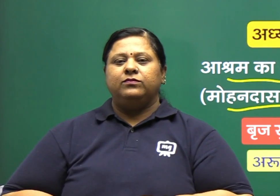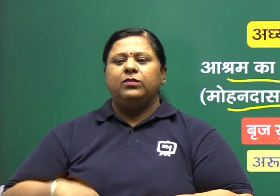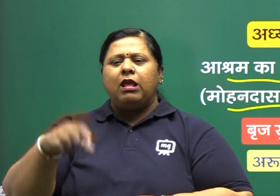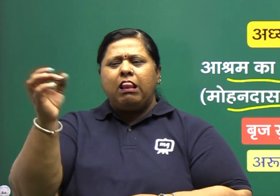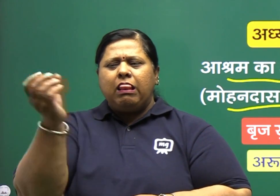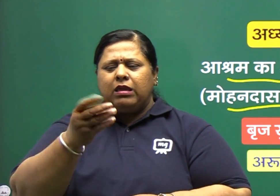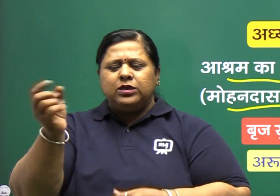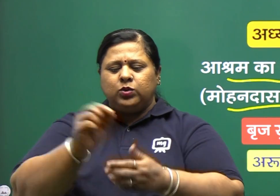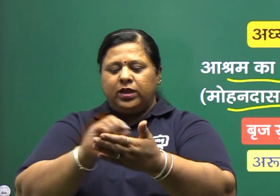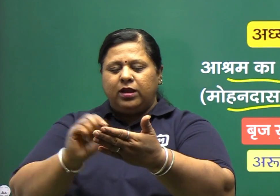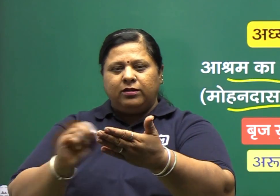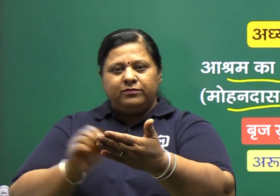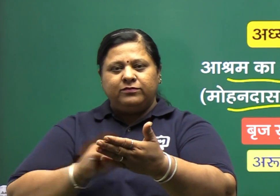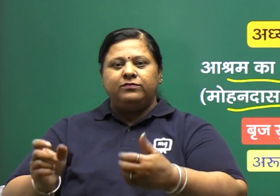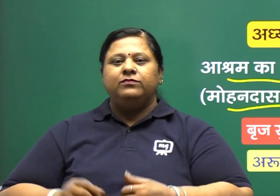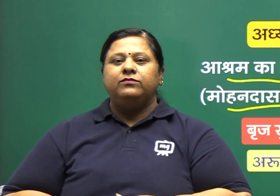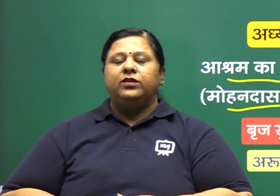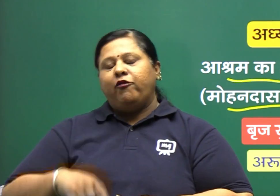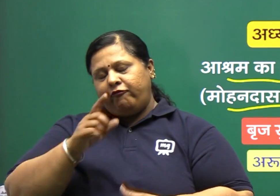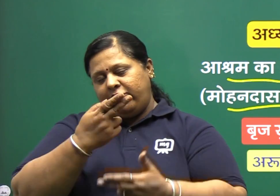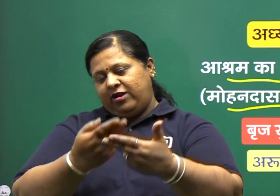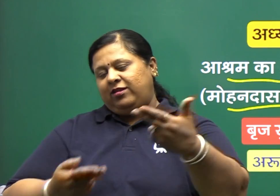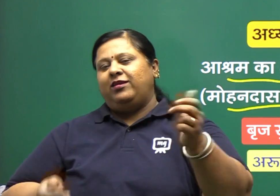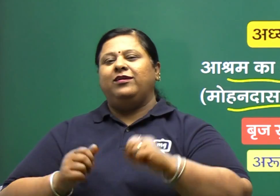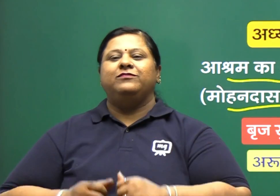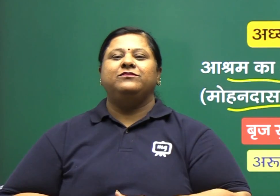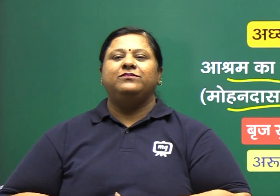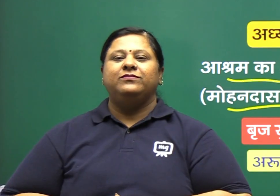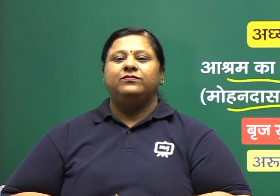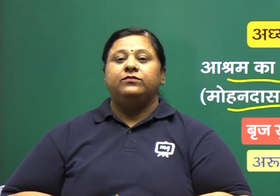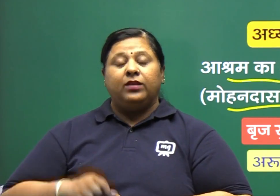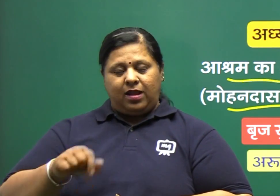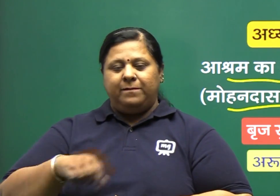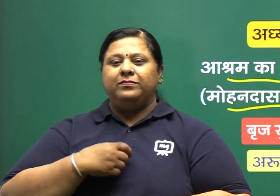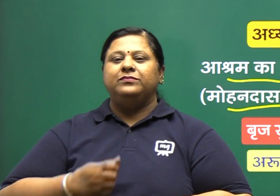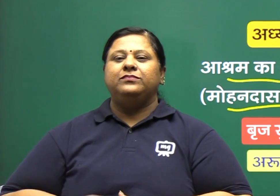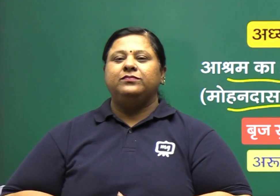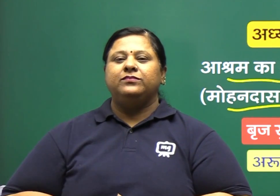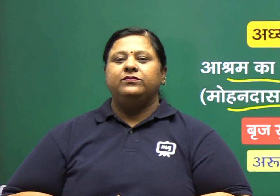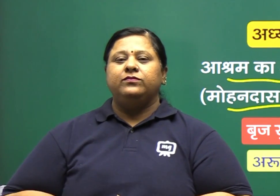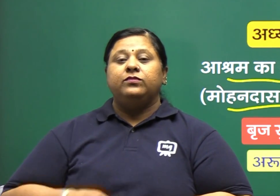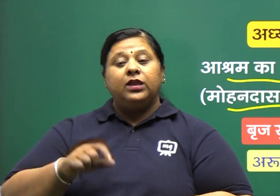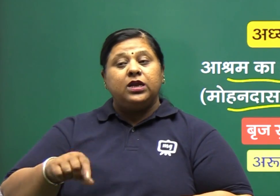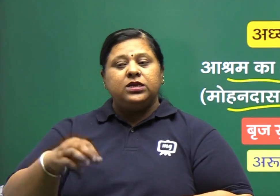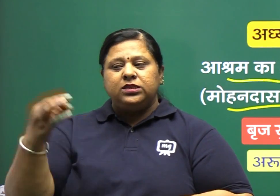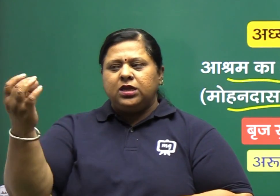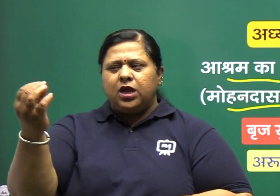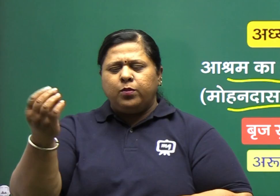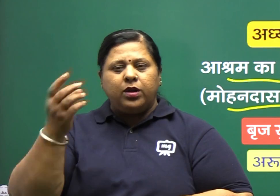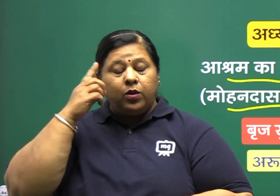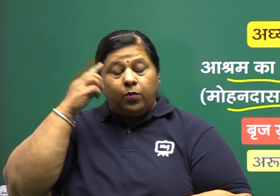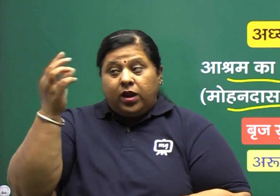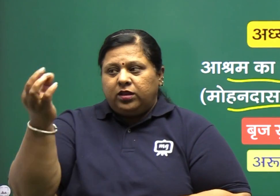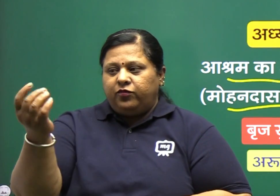लेखे जोखे का वर्णन किया है। तो हम इसी अनुमानित व्यय के बारे